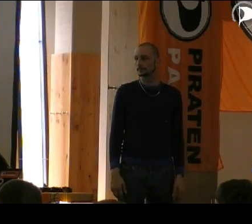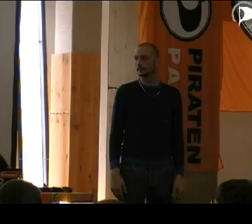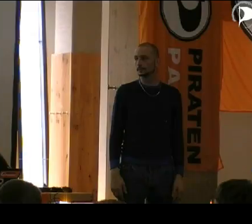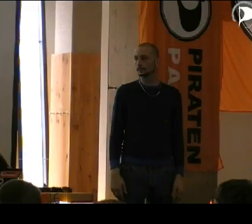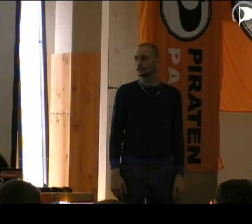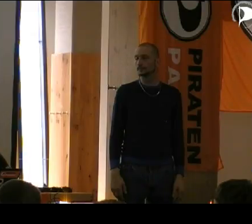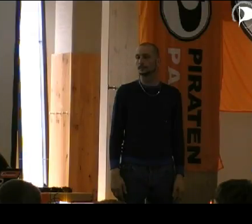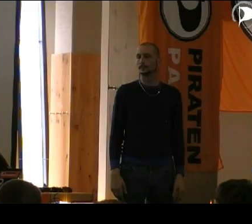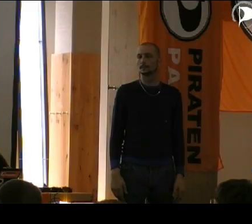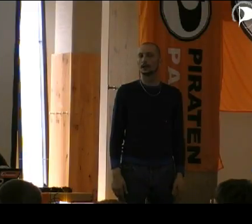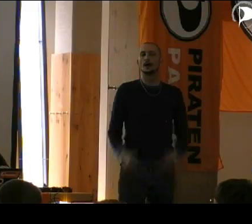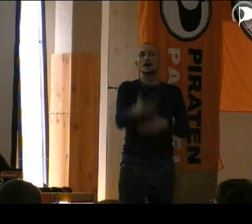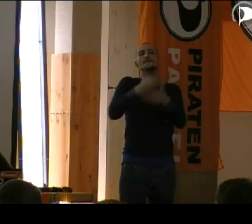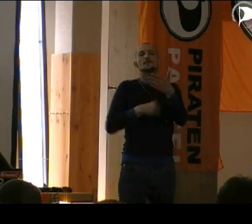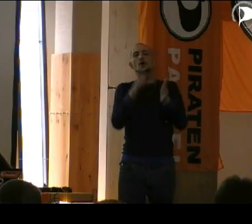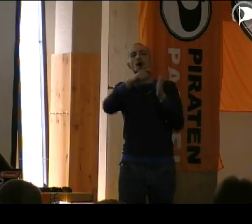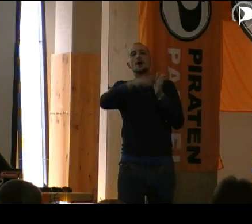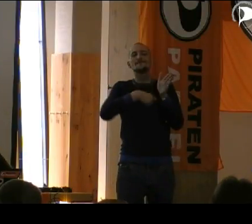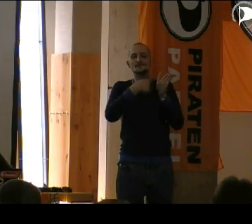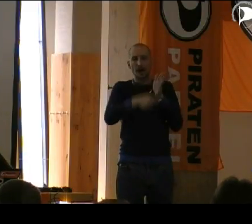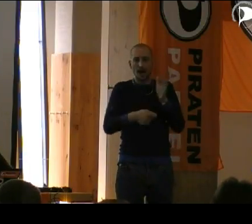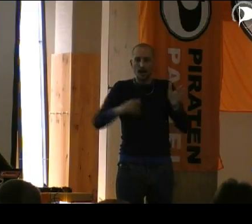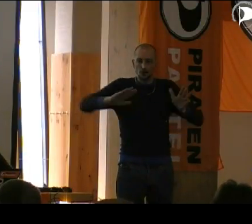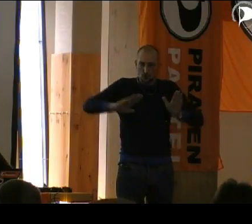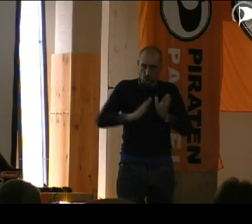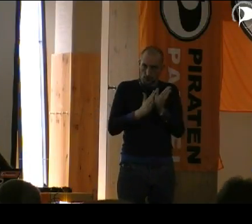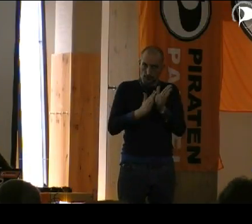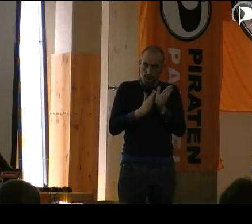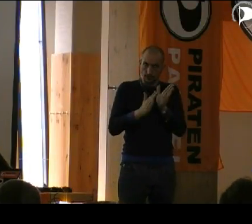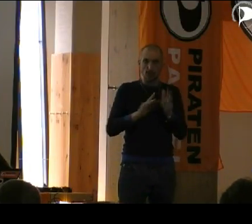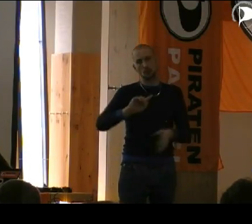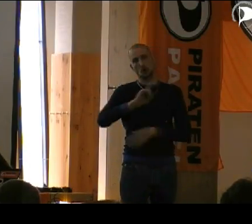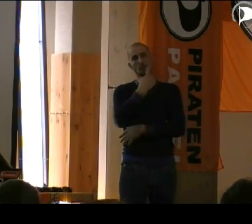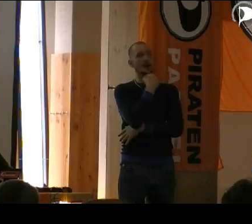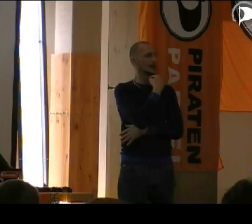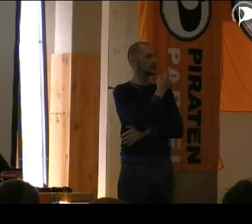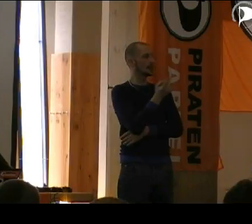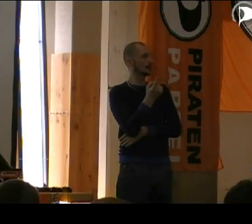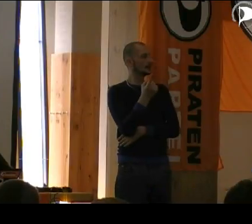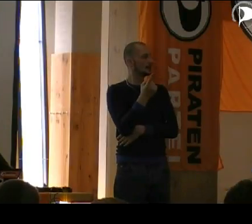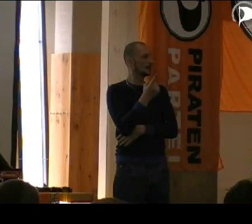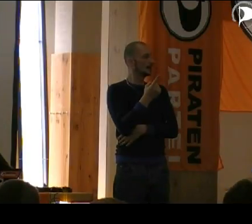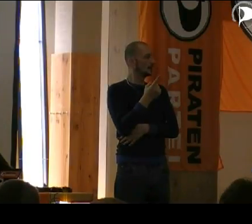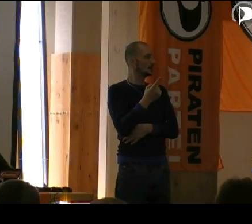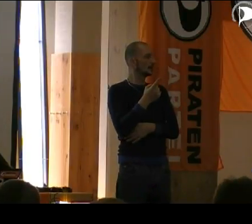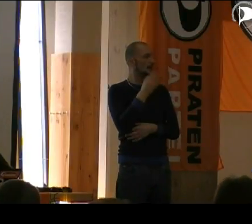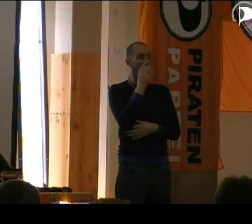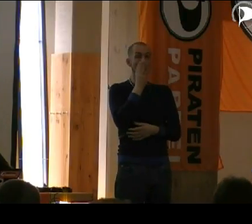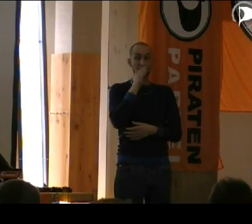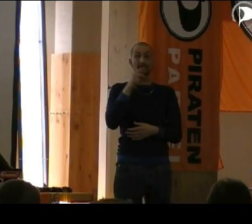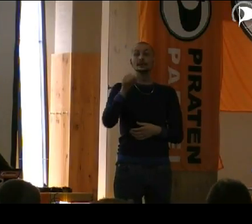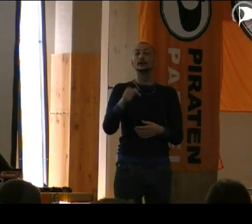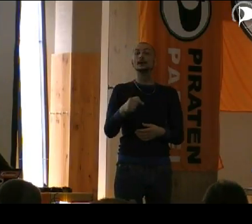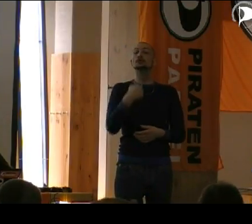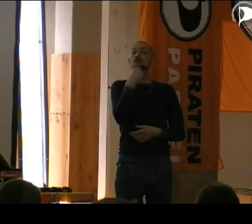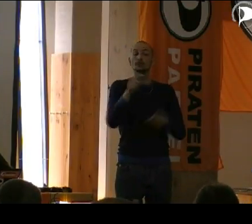dort war gleich zum entsprechenden hinweisen bitte gibt es auch dafür bekommt das